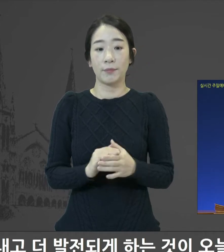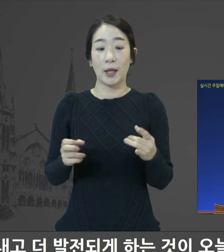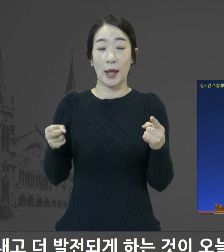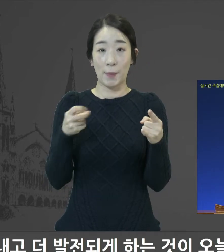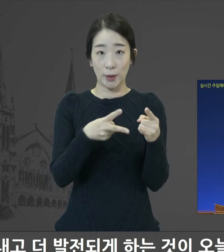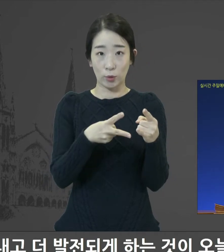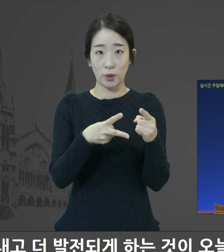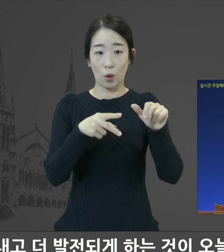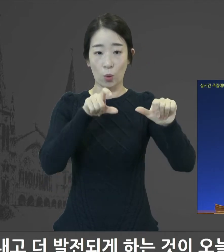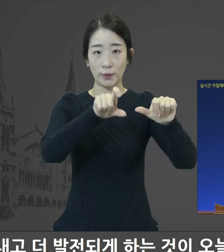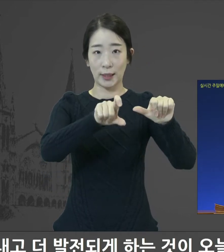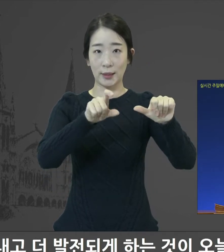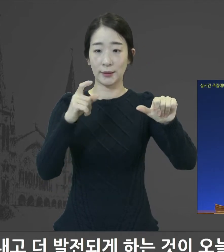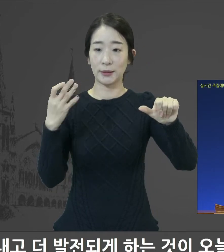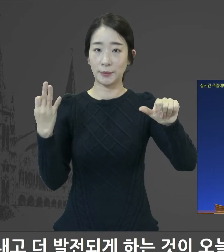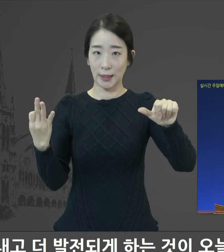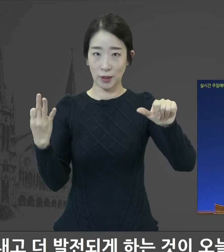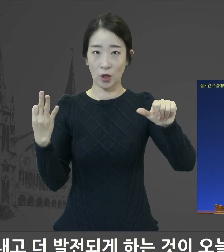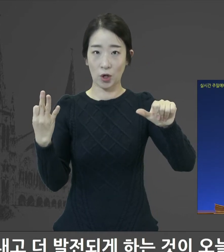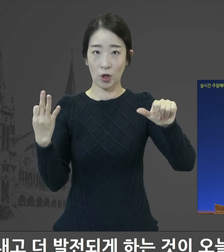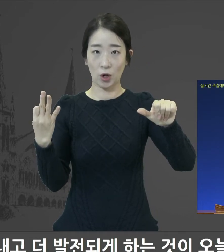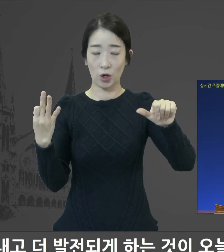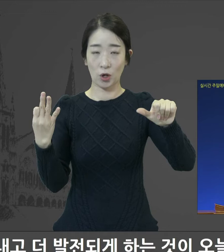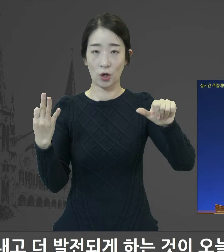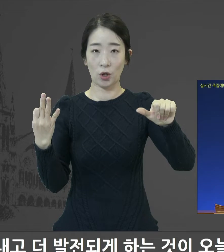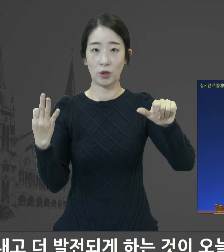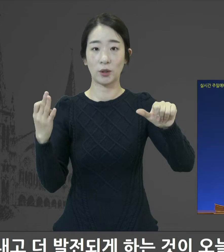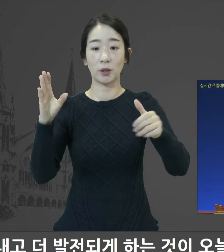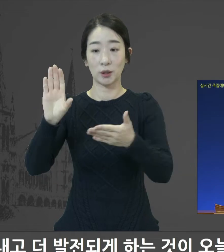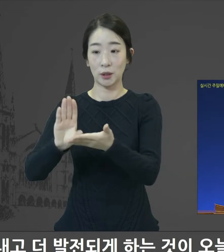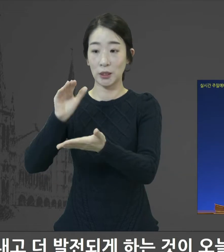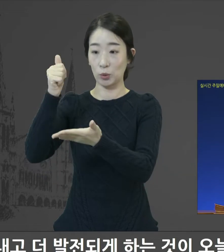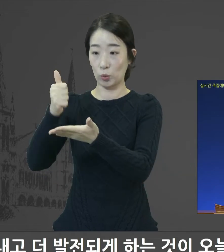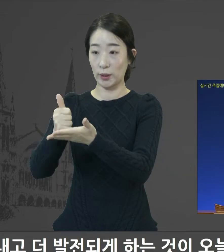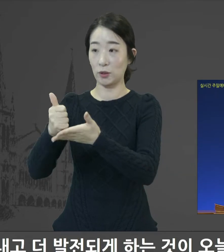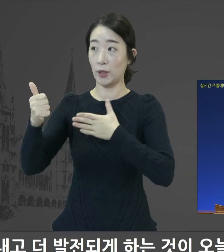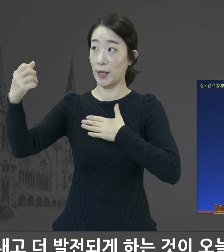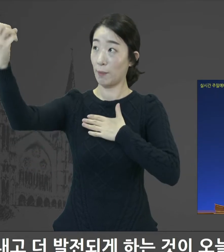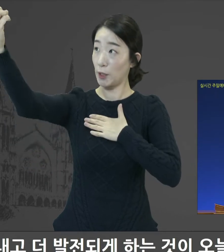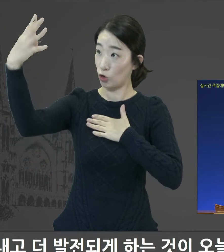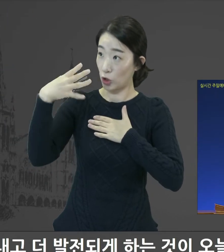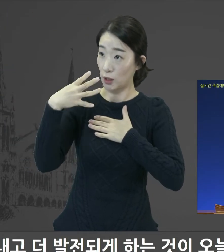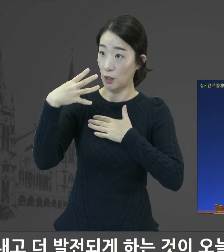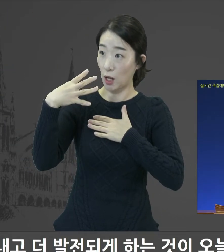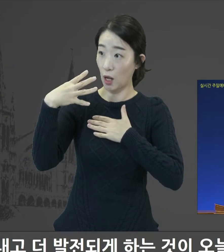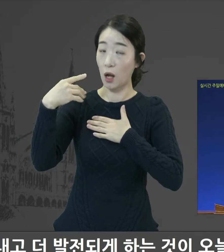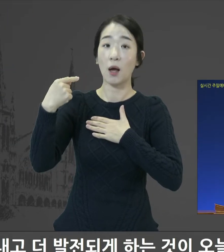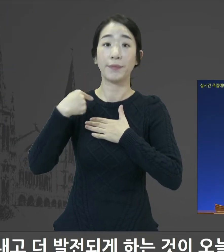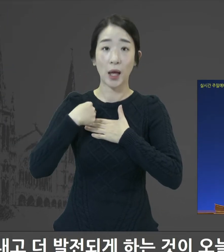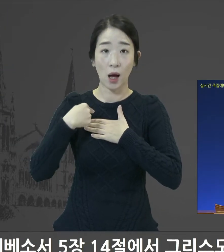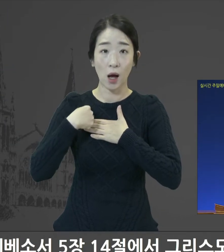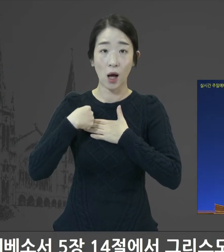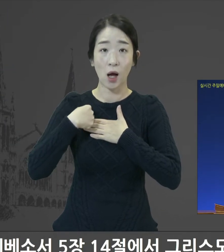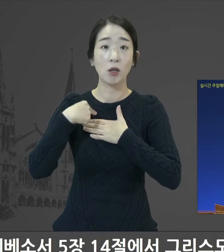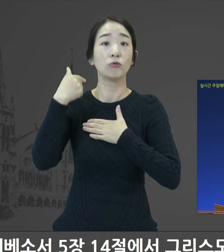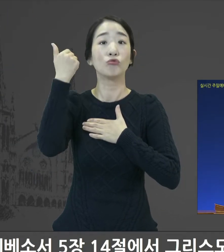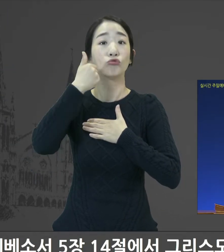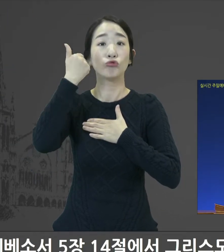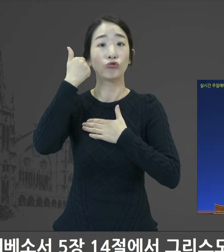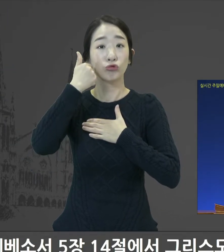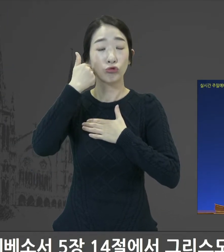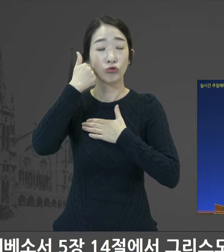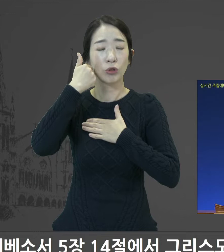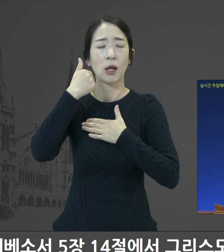에베소서 5장 14절에서 그리스도께서 내게 비추이시라. 그런데 너는 어떤 사람이냐? 잠자던